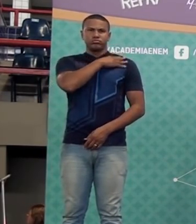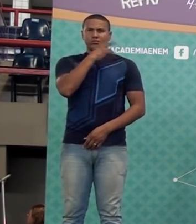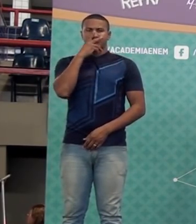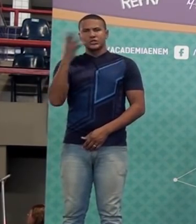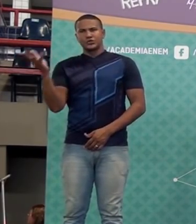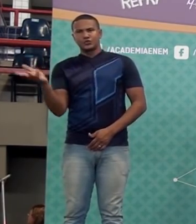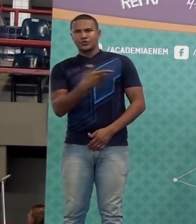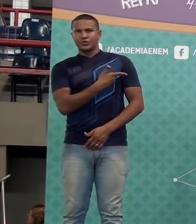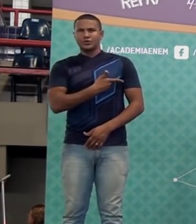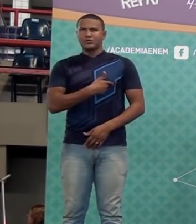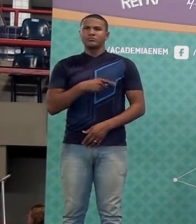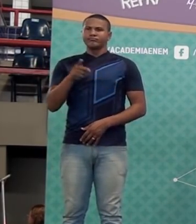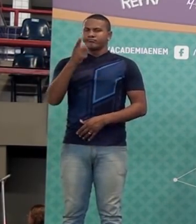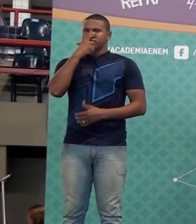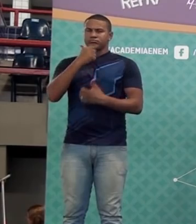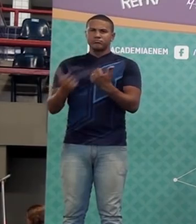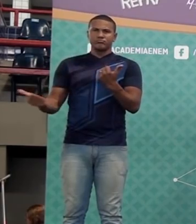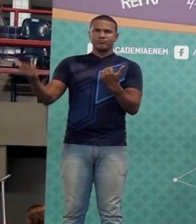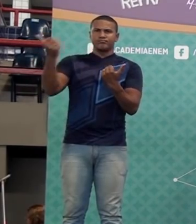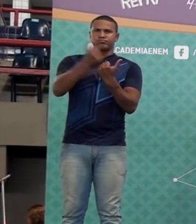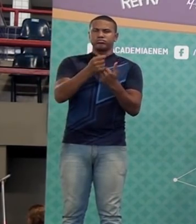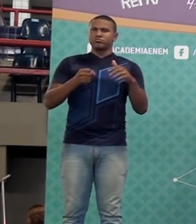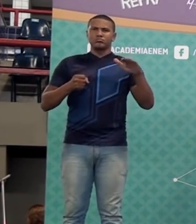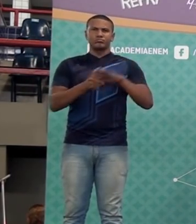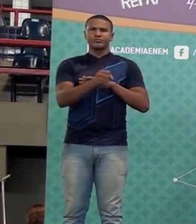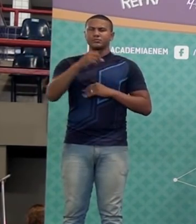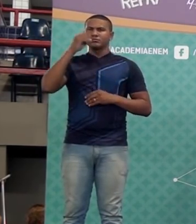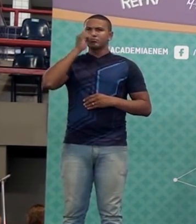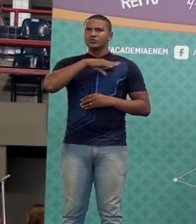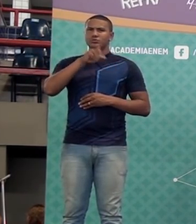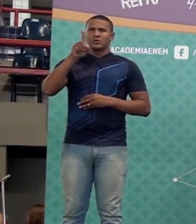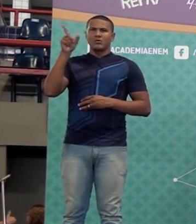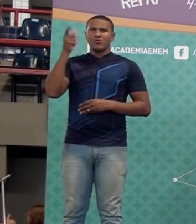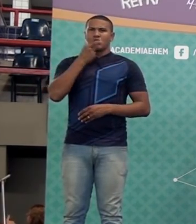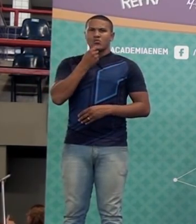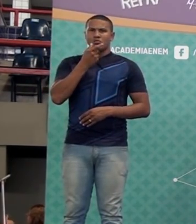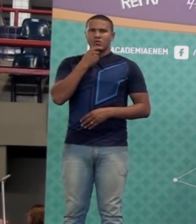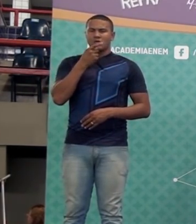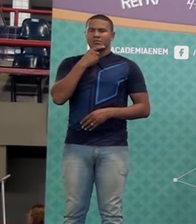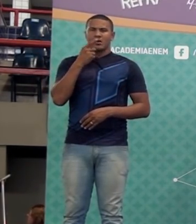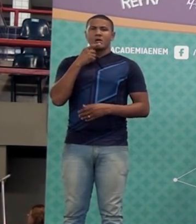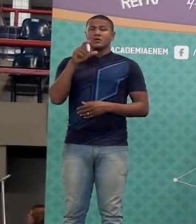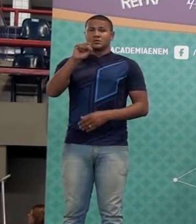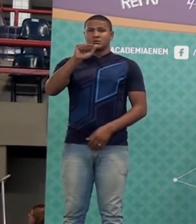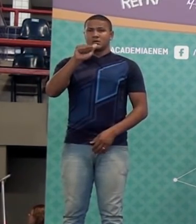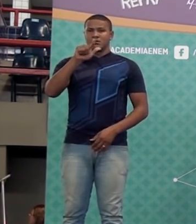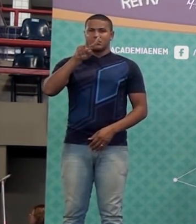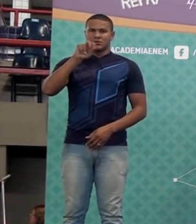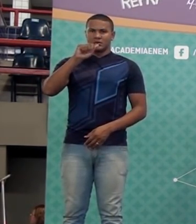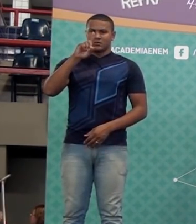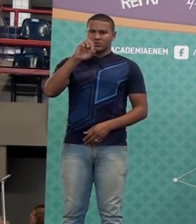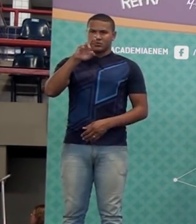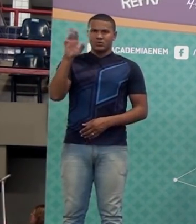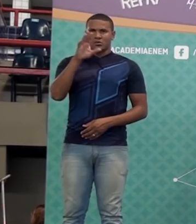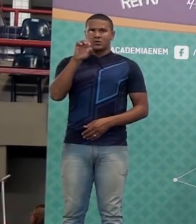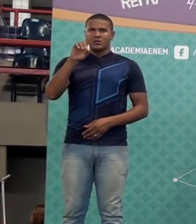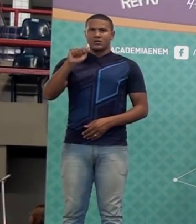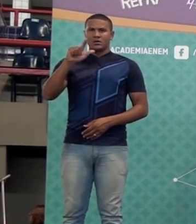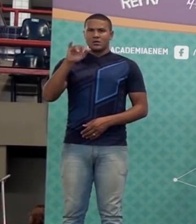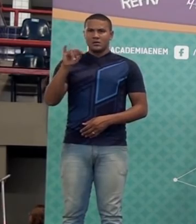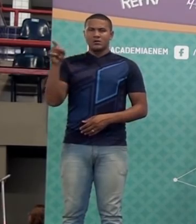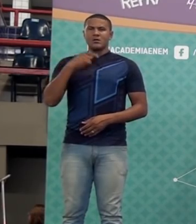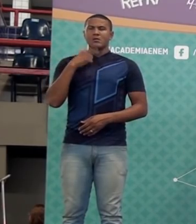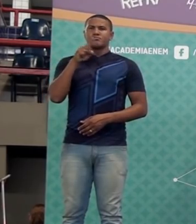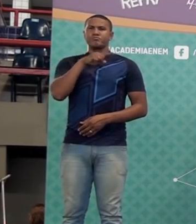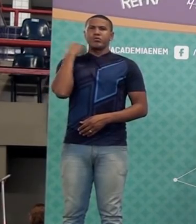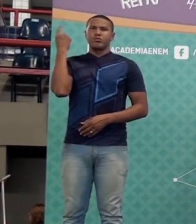Allende foi assassinado dentro do Palácio Presidencial de La Moneda. 73, golpe militar no Chile,